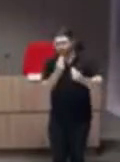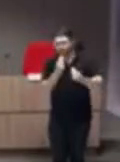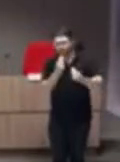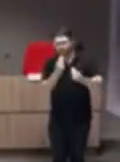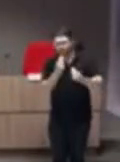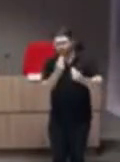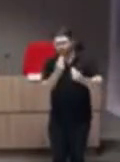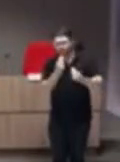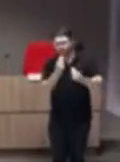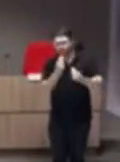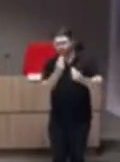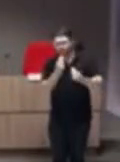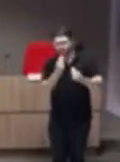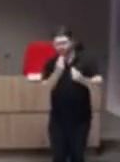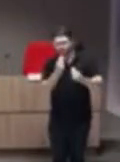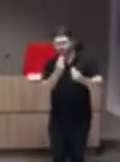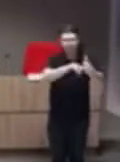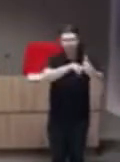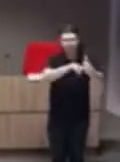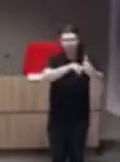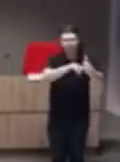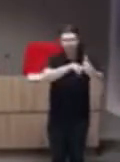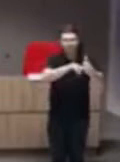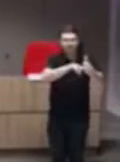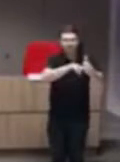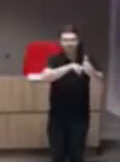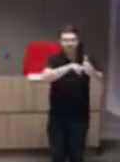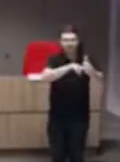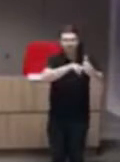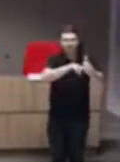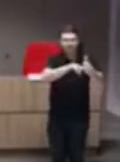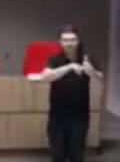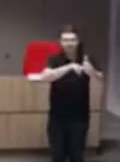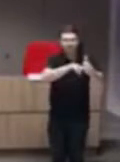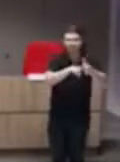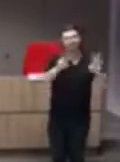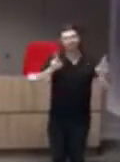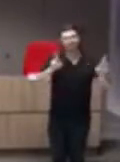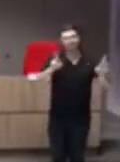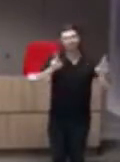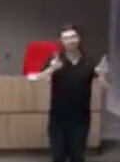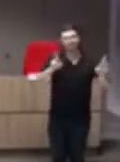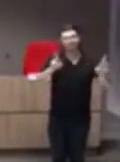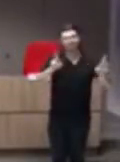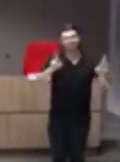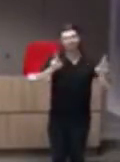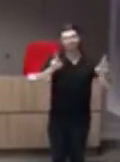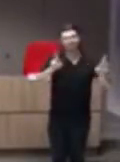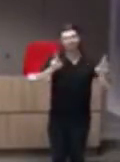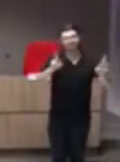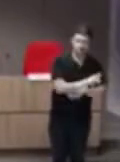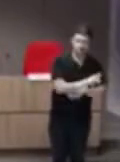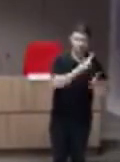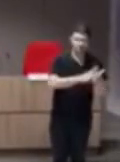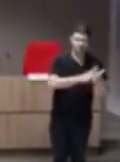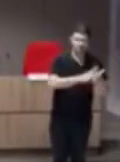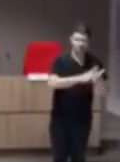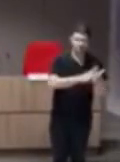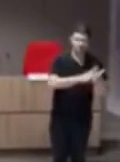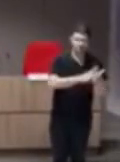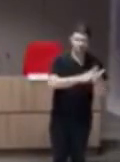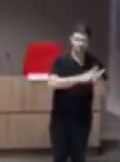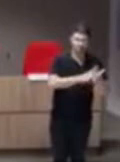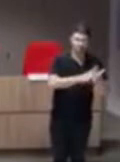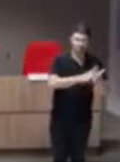que ela não é uma pesquisa acadêmica, ela é uma inspeção. Então, o resultado e a metodologia é construída a partir de uma perspectiva de